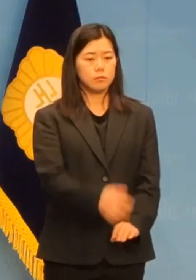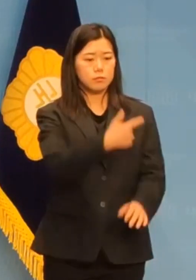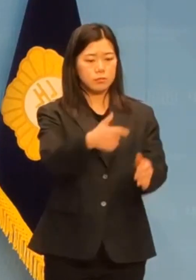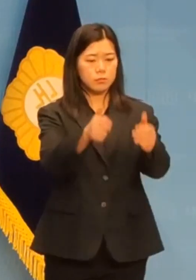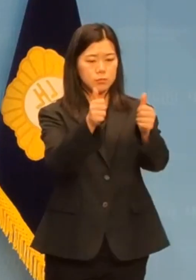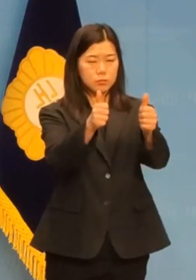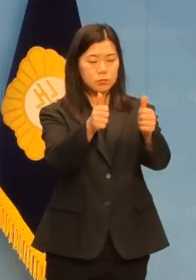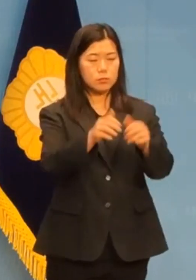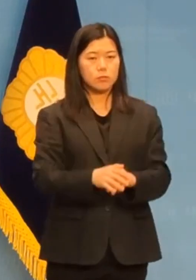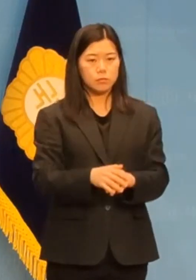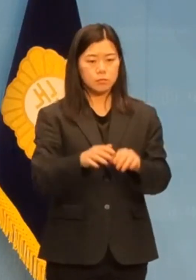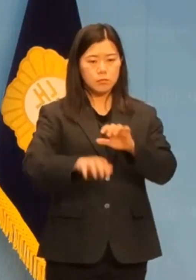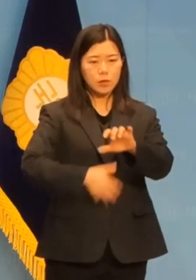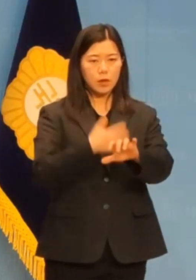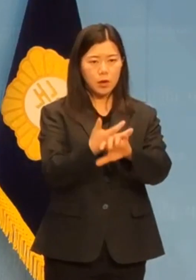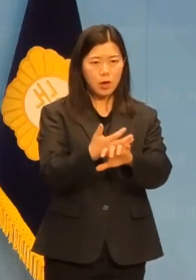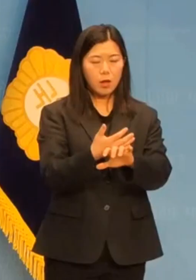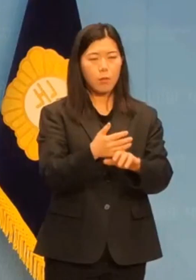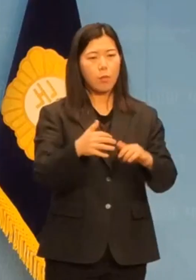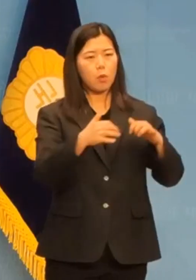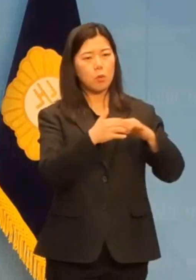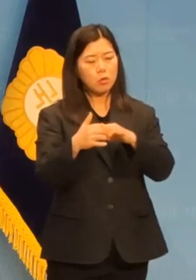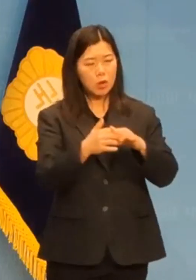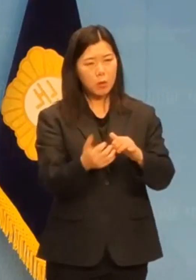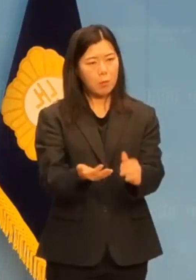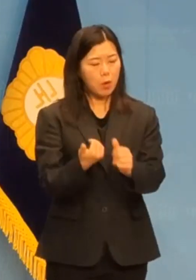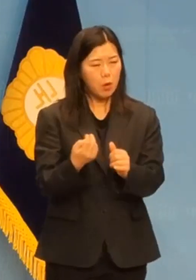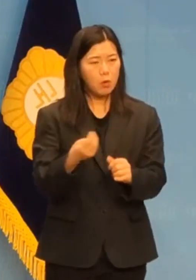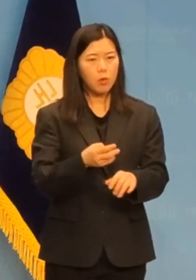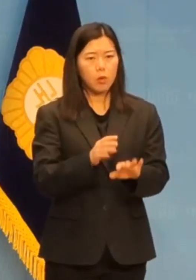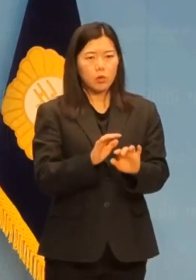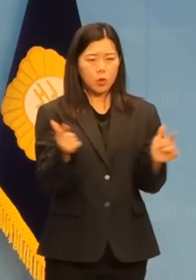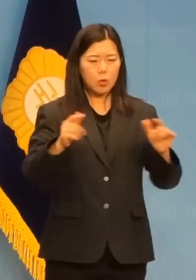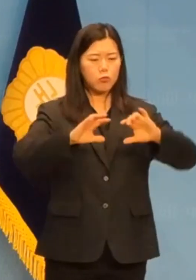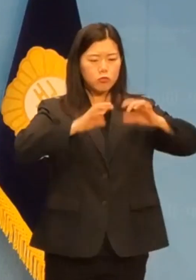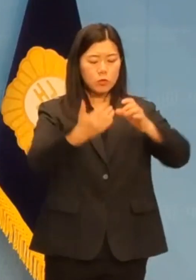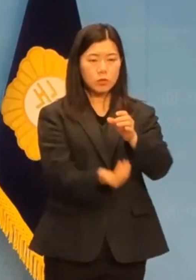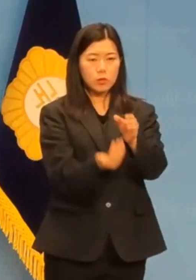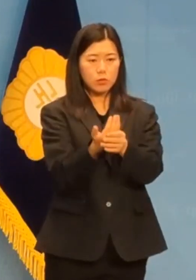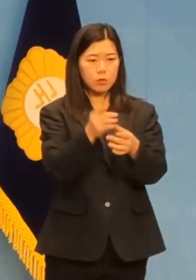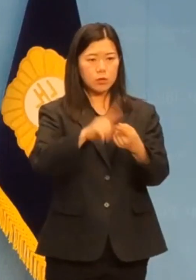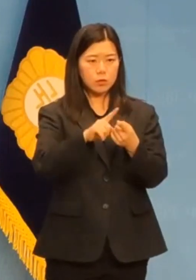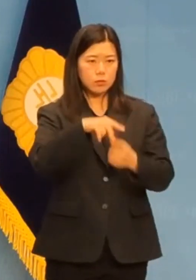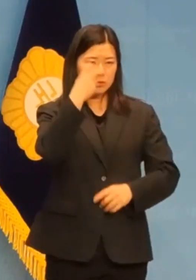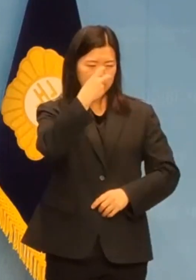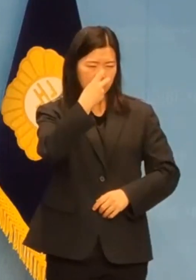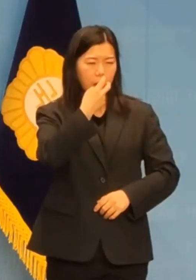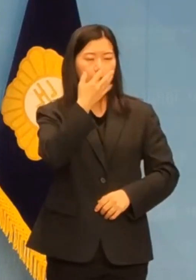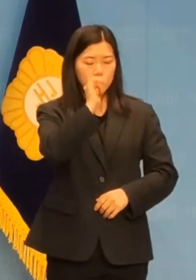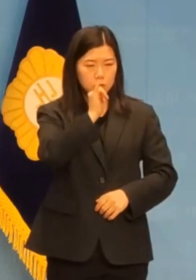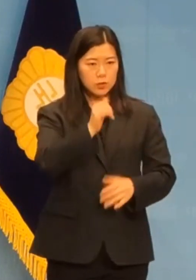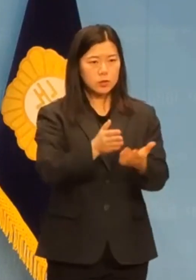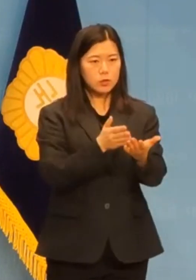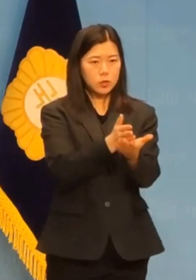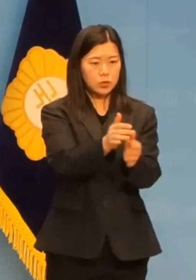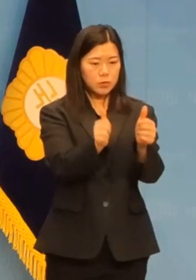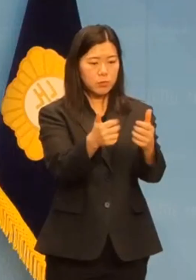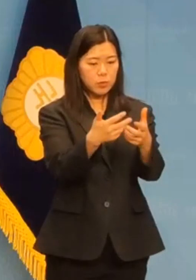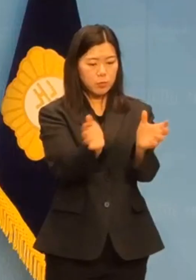대법원이 내란, 외환, 반란과 같은 국가적 사건을 심리할 전담 재판부 설치를